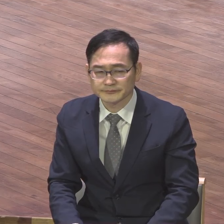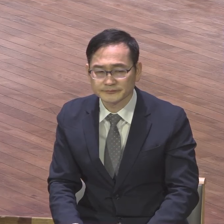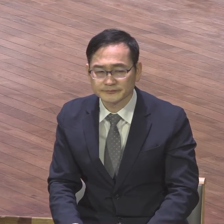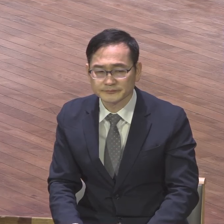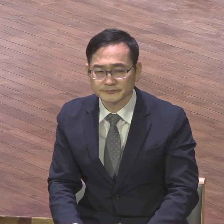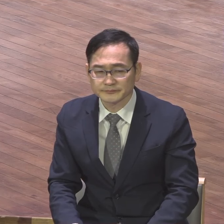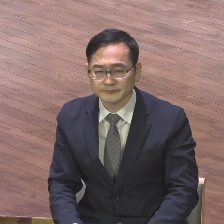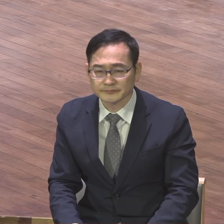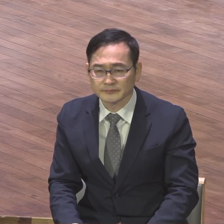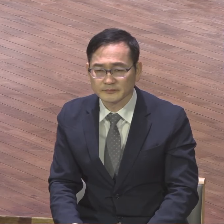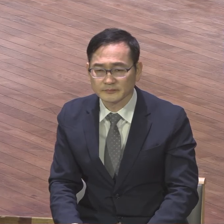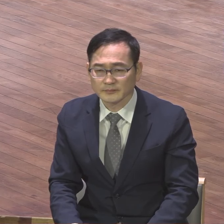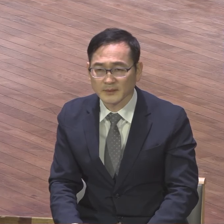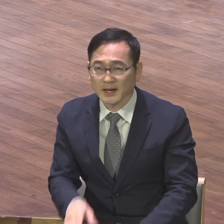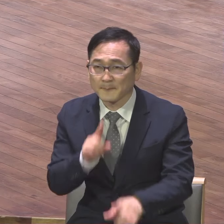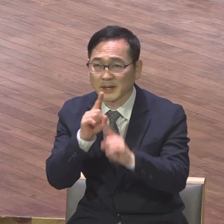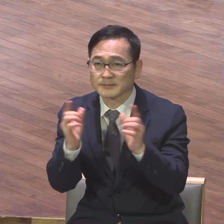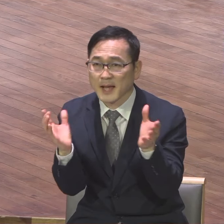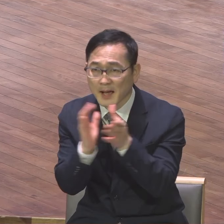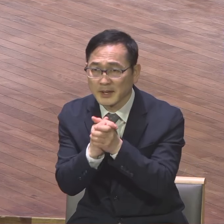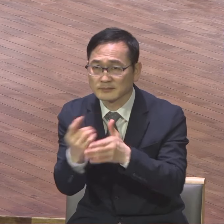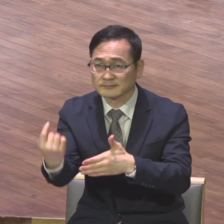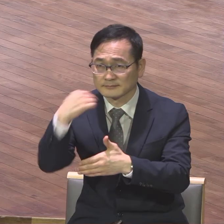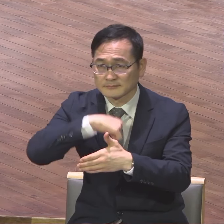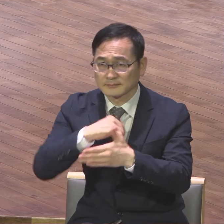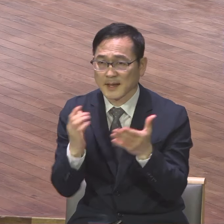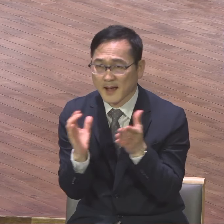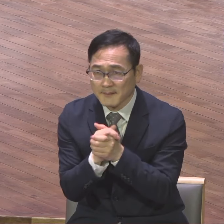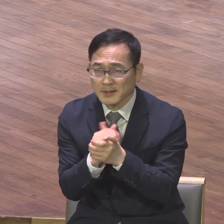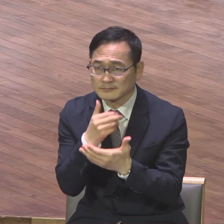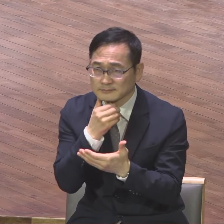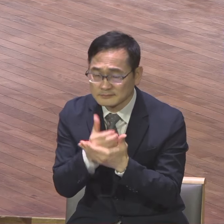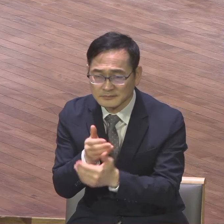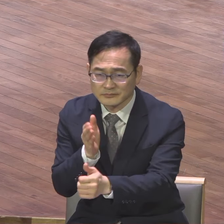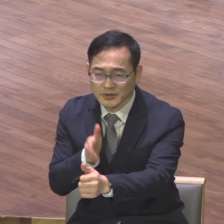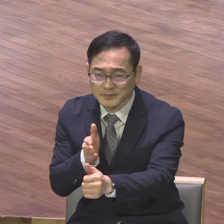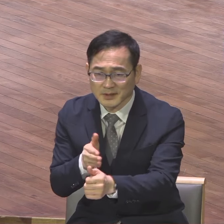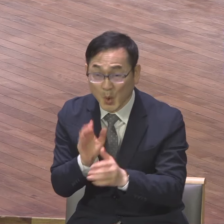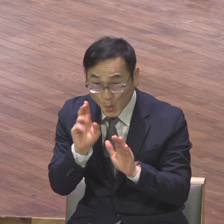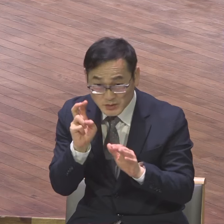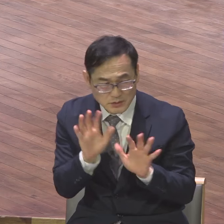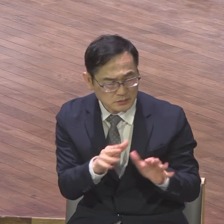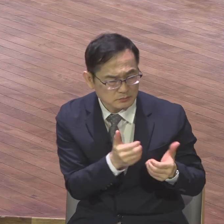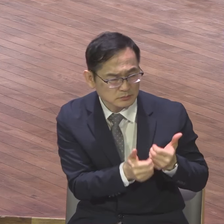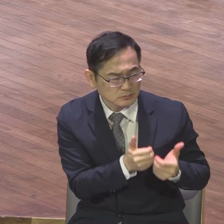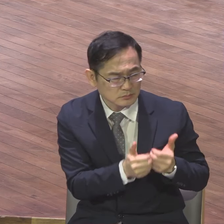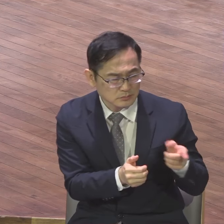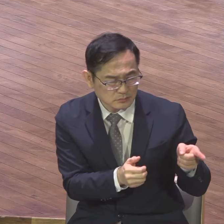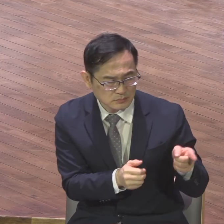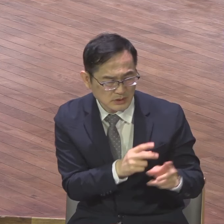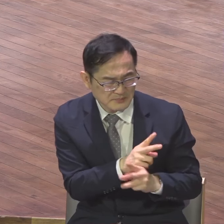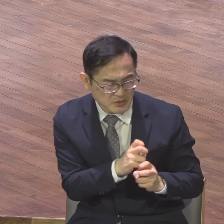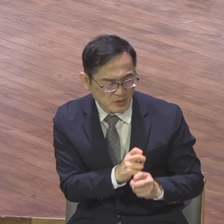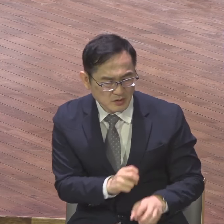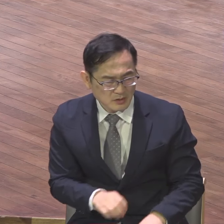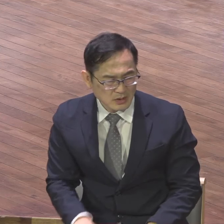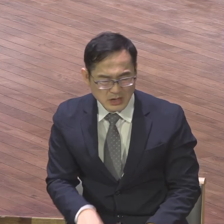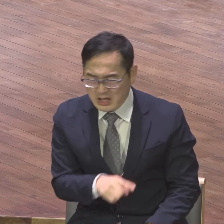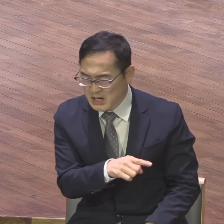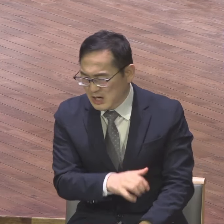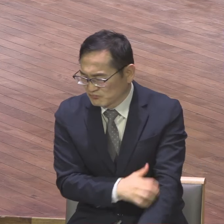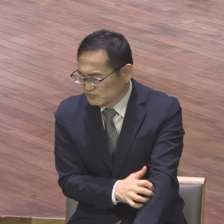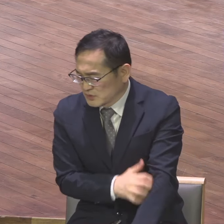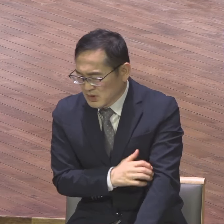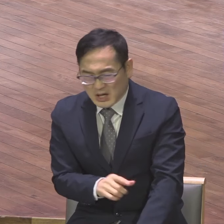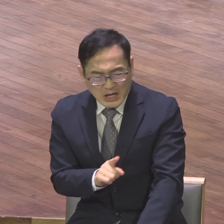말씀이 귀에 들어오기를 바랍니다. 혹시라도 관계가 틀어져 있는 분이 있으면, 아주 나 불편스러워 저 인간